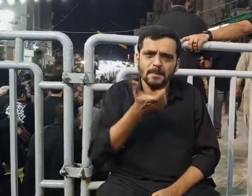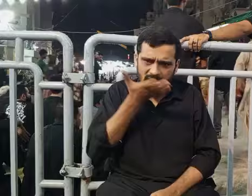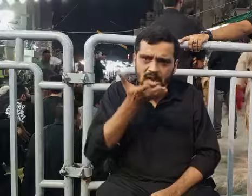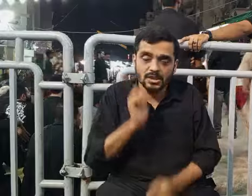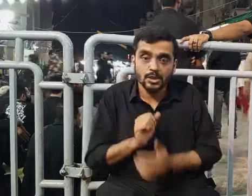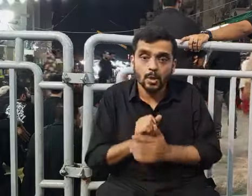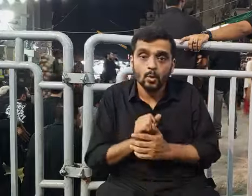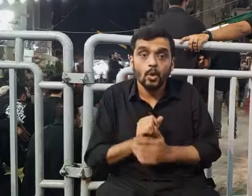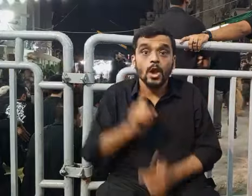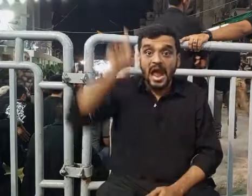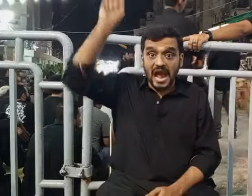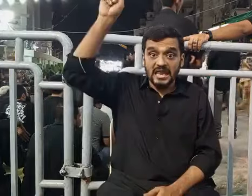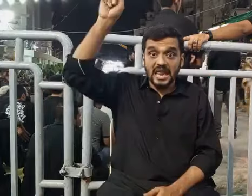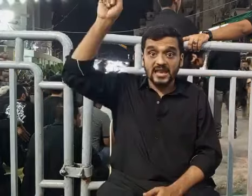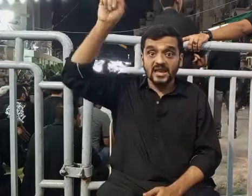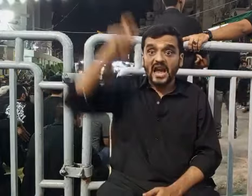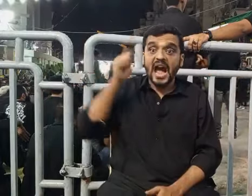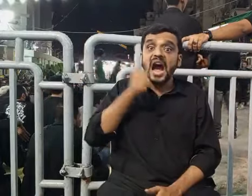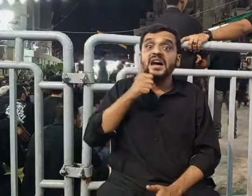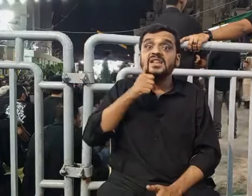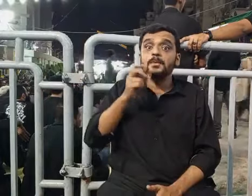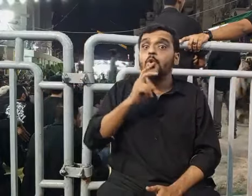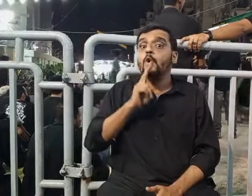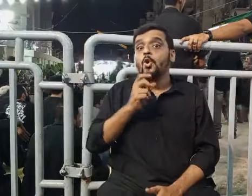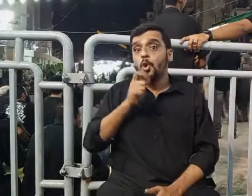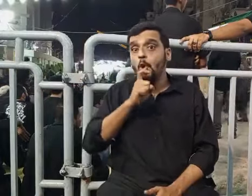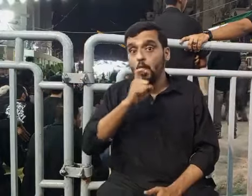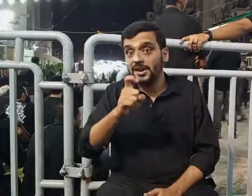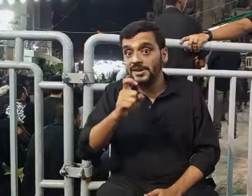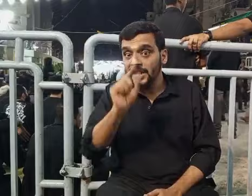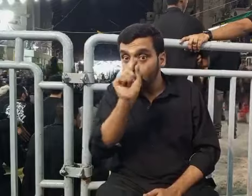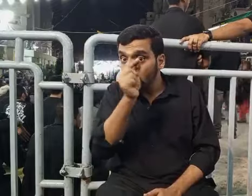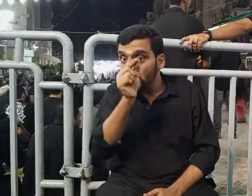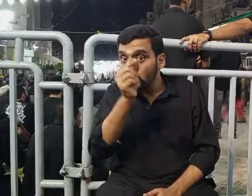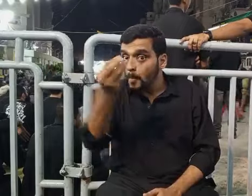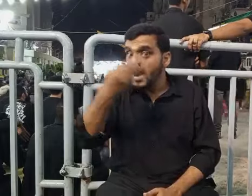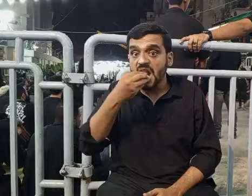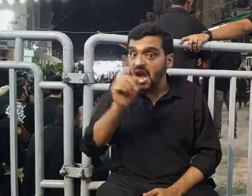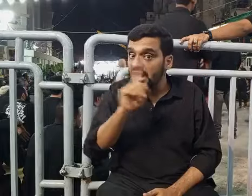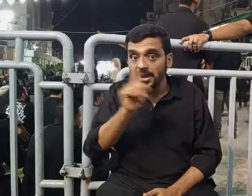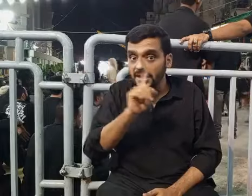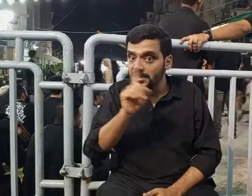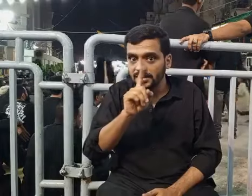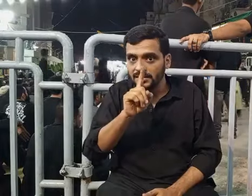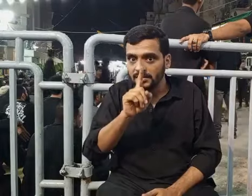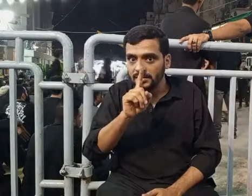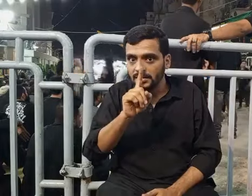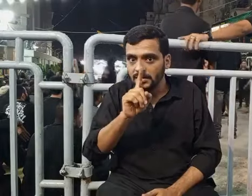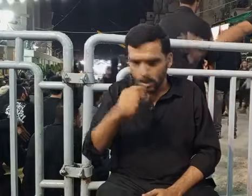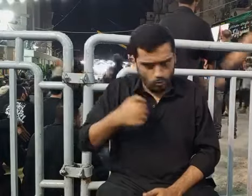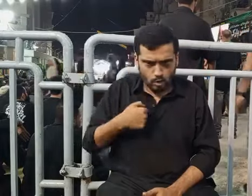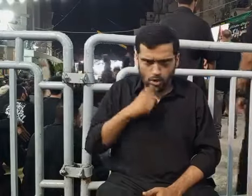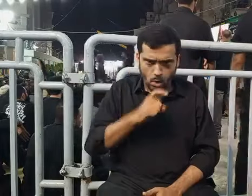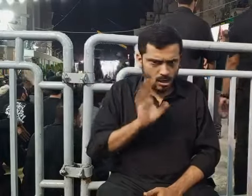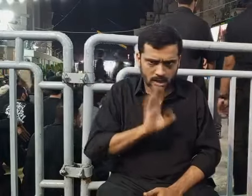شرح عرب جو سوچا جب چاہا اس کو پوچھو تو مانے ہوا ادب دیتے